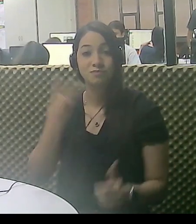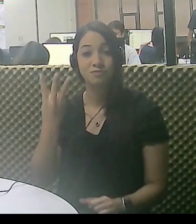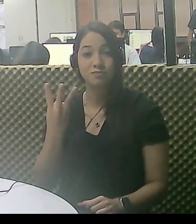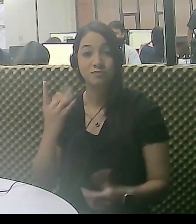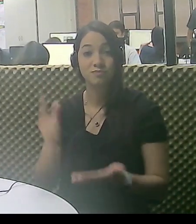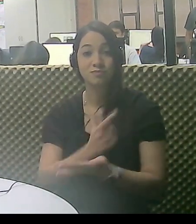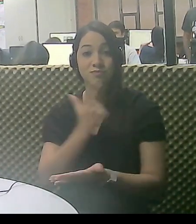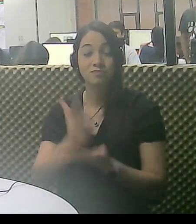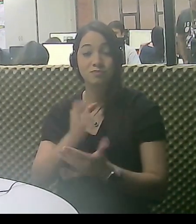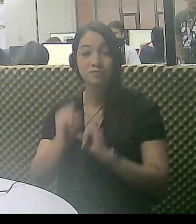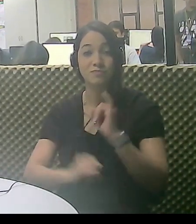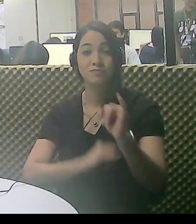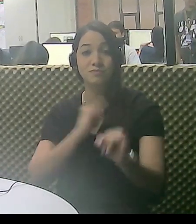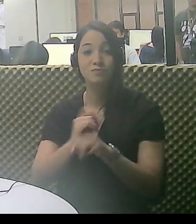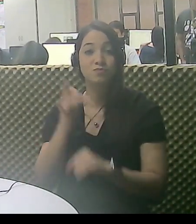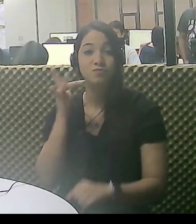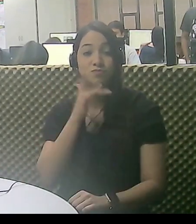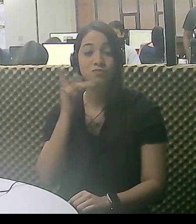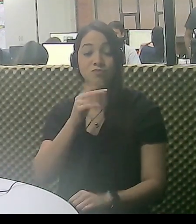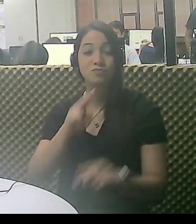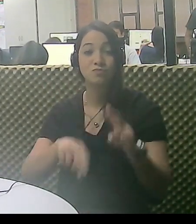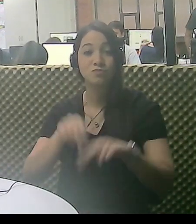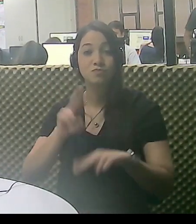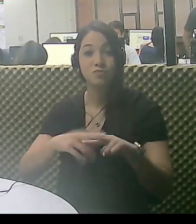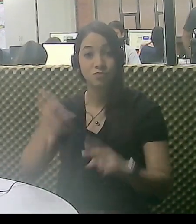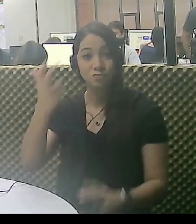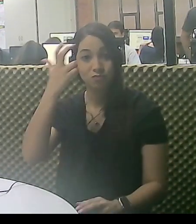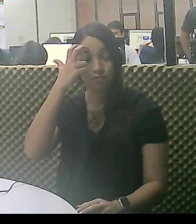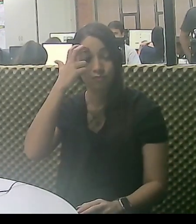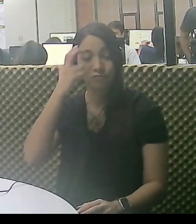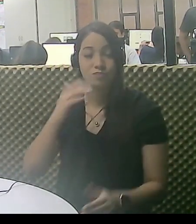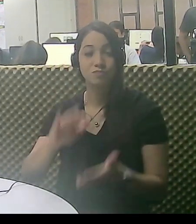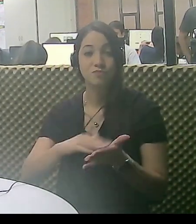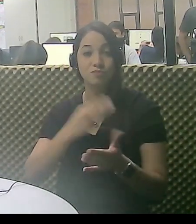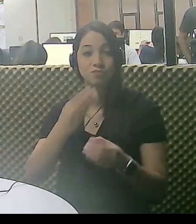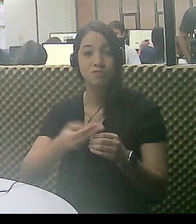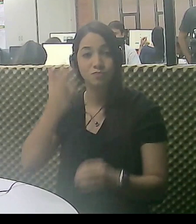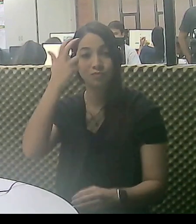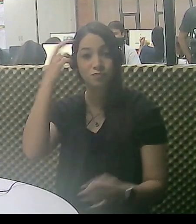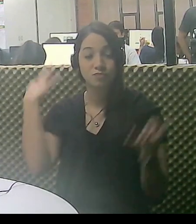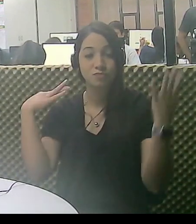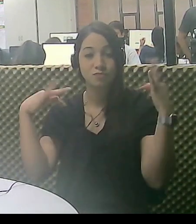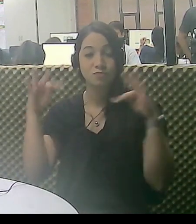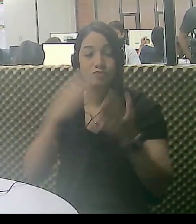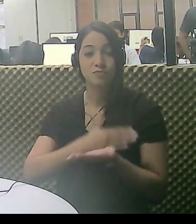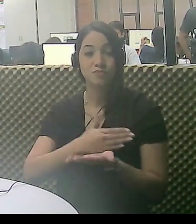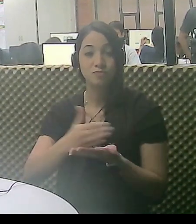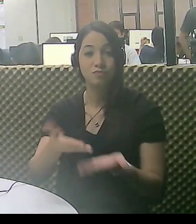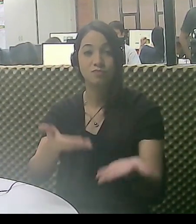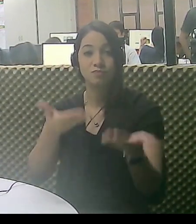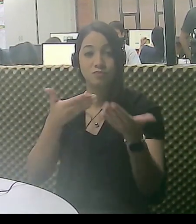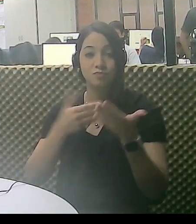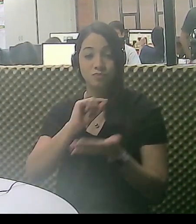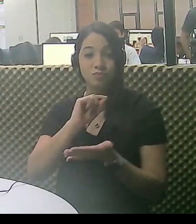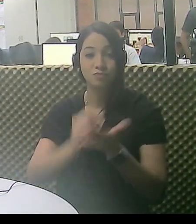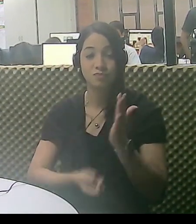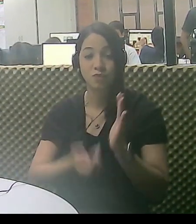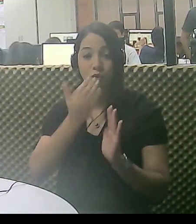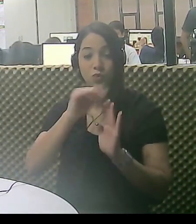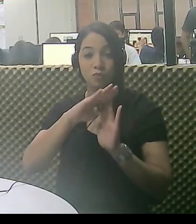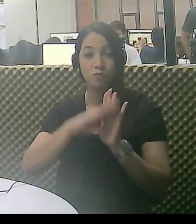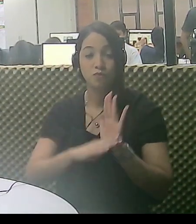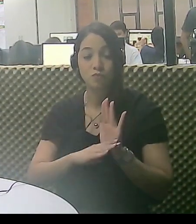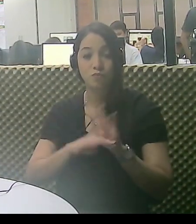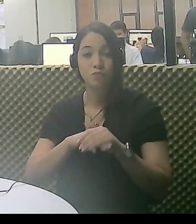do e-book Delícias Juninas com Cultura. A Secretaria Municipal de Cultura e Turismo começou a receber inscrições de receitas